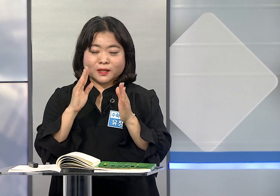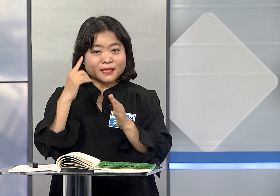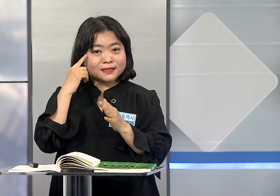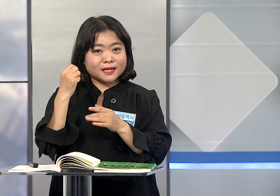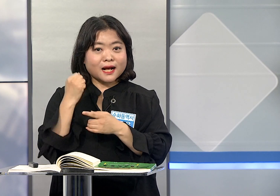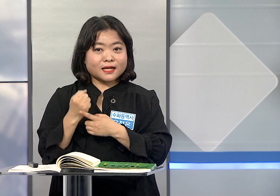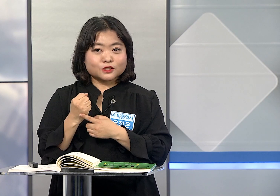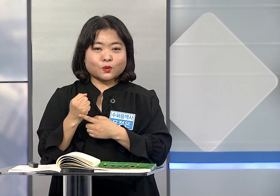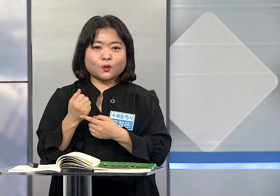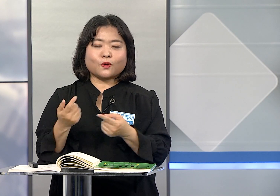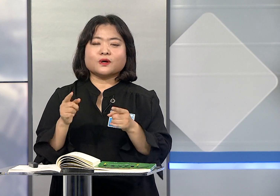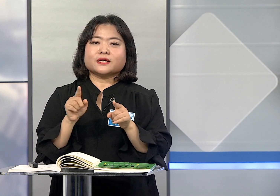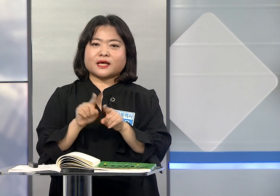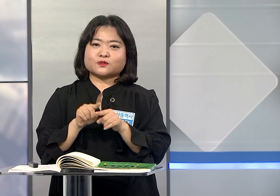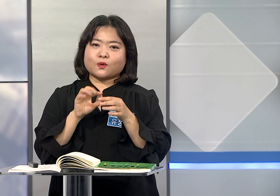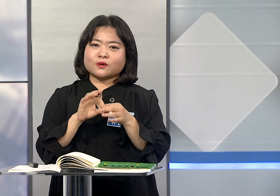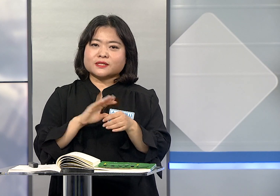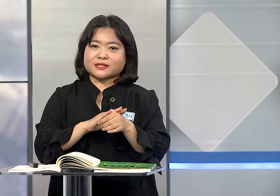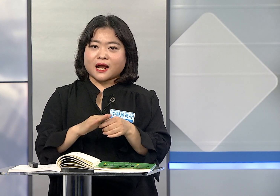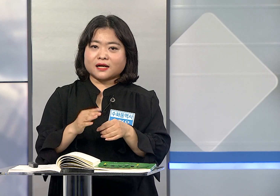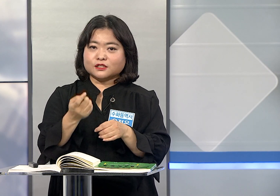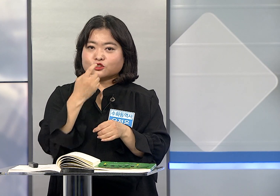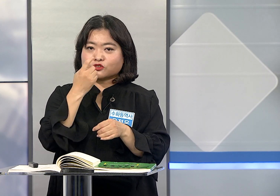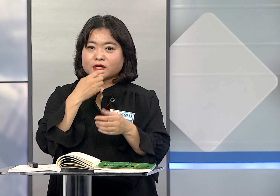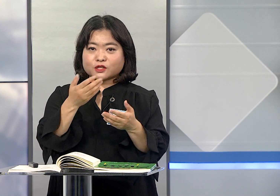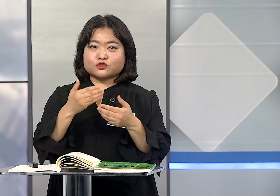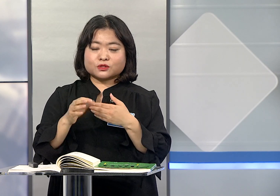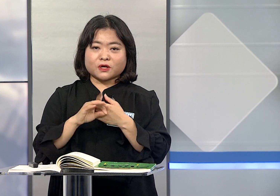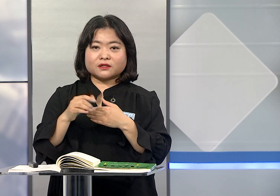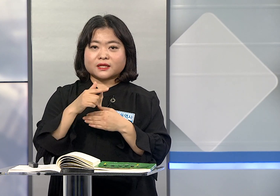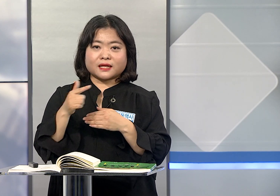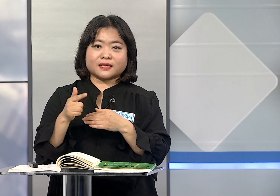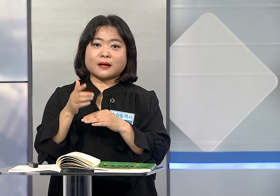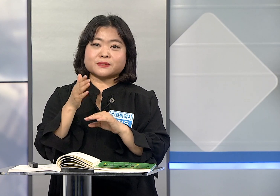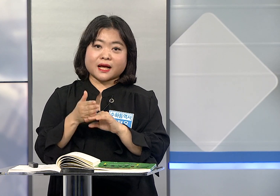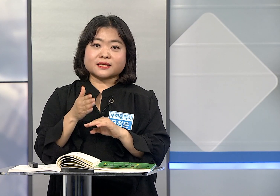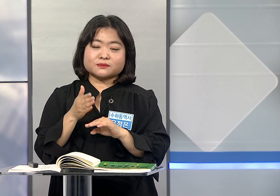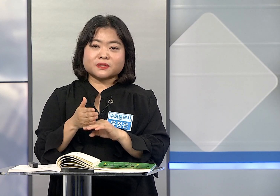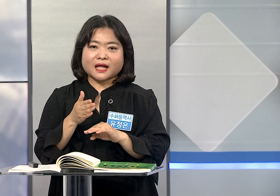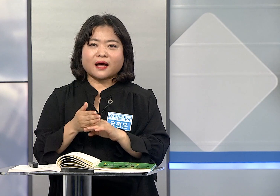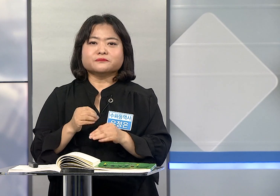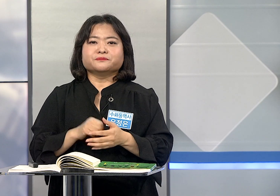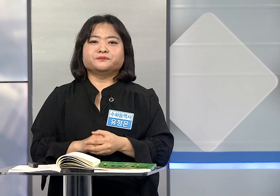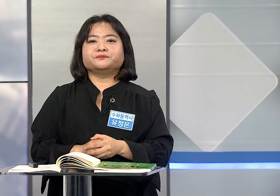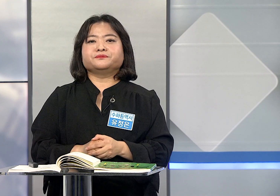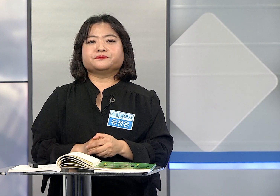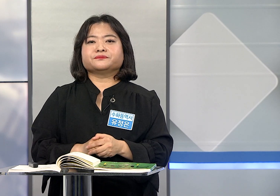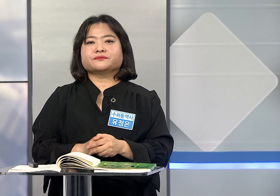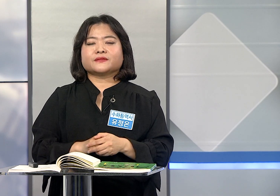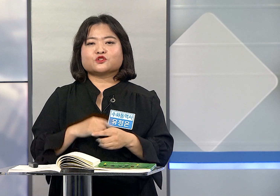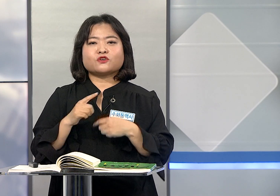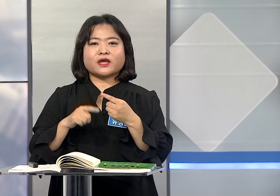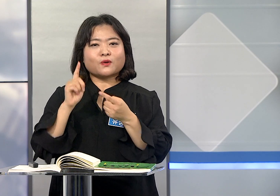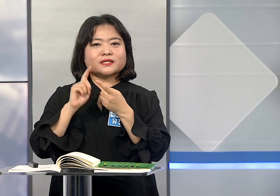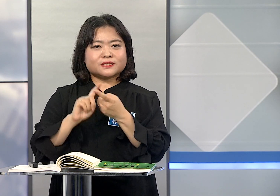공부한다는 생각하시고 계속 잘 수강해 주시면 대단히 감사하겠습니다. 수화에